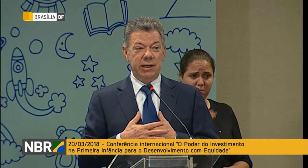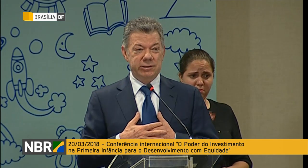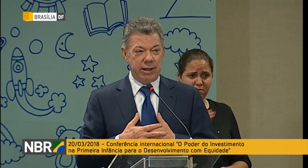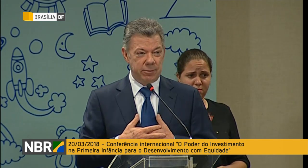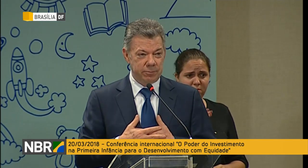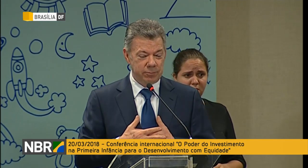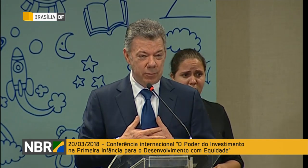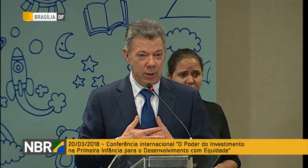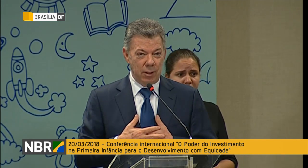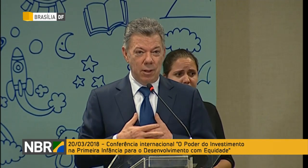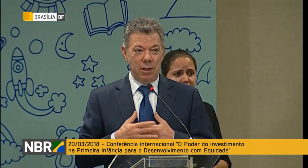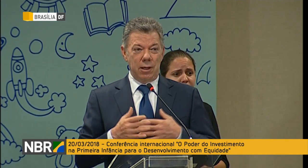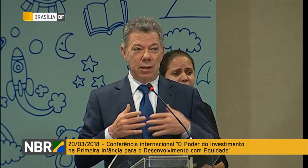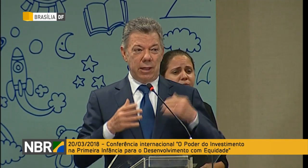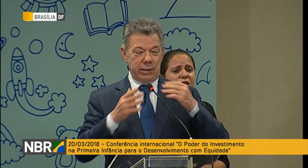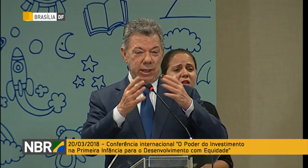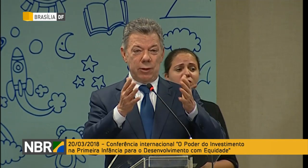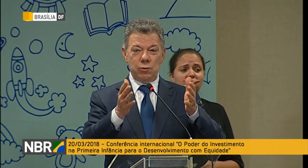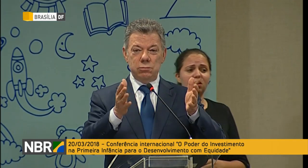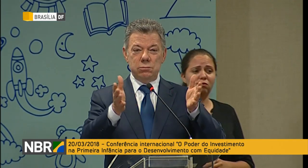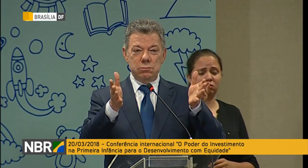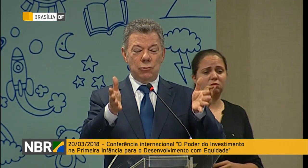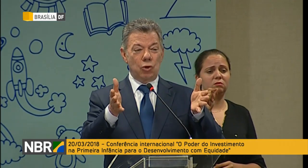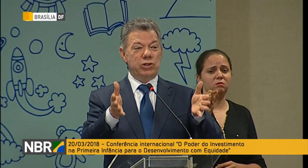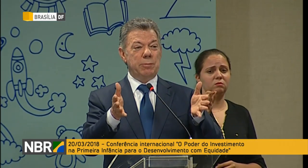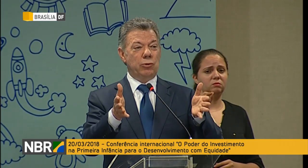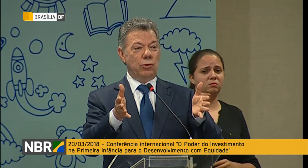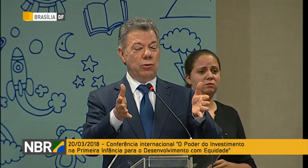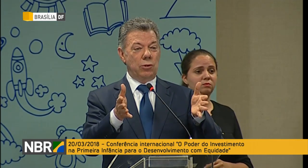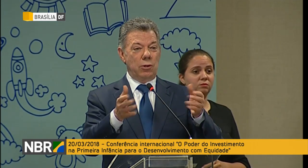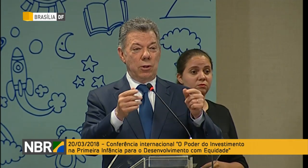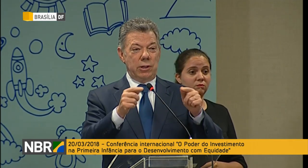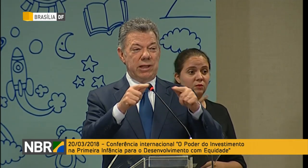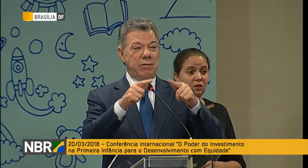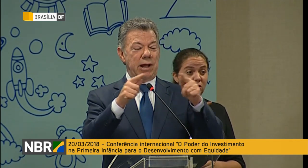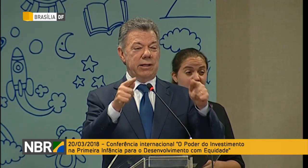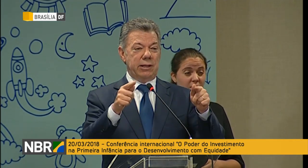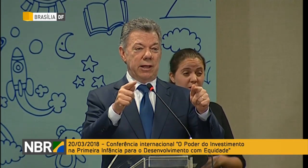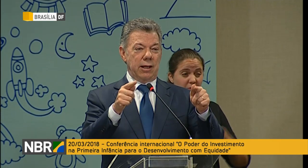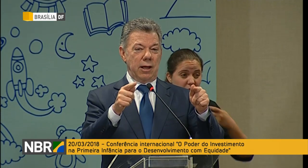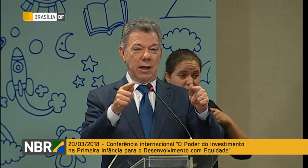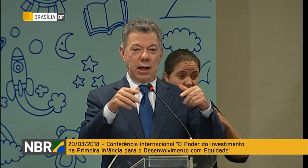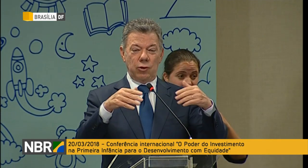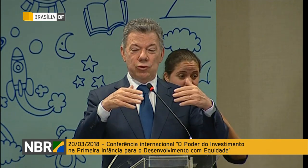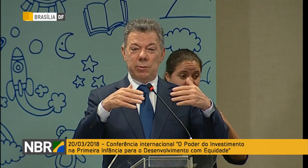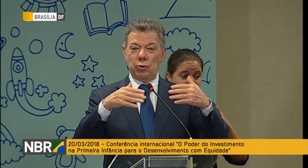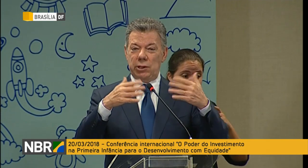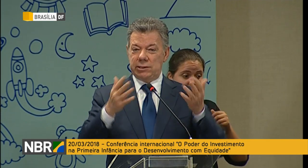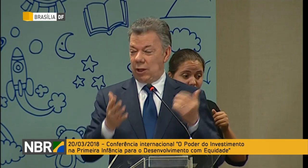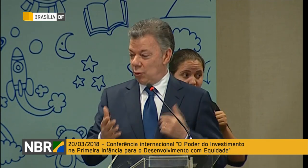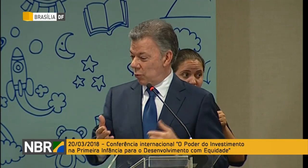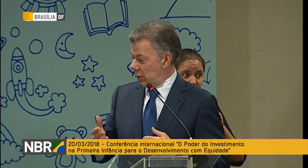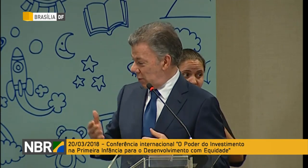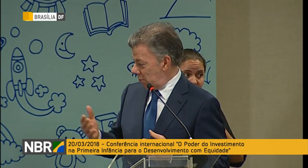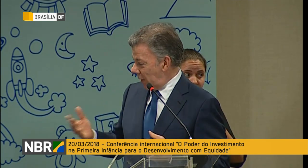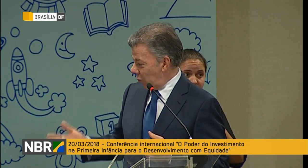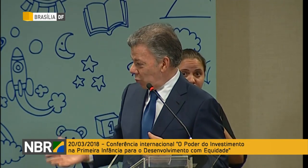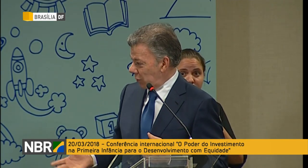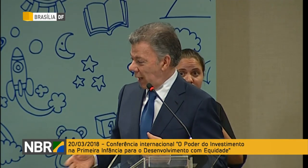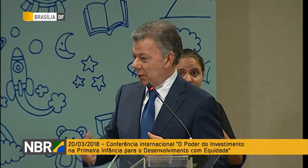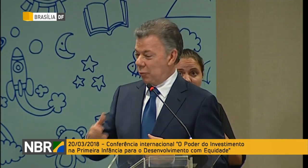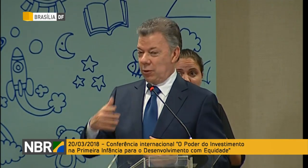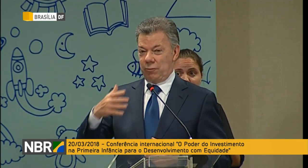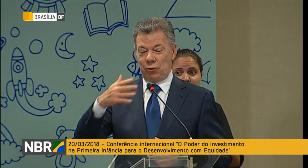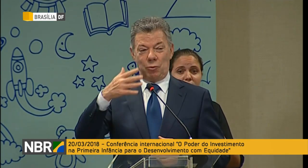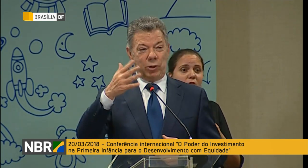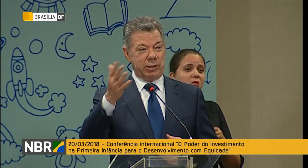é prêmio Nobel, que tem um conceito diferente ao conceito